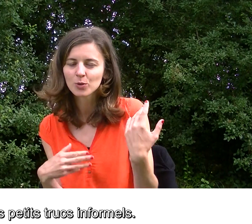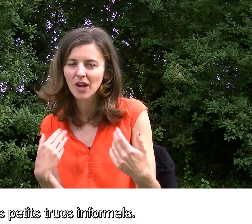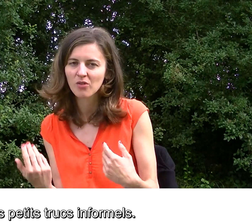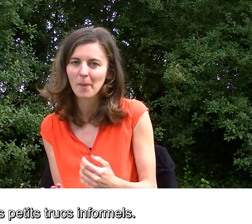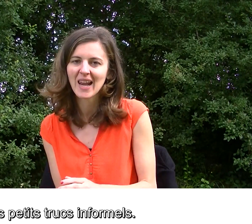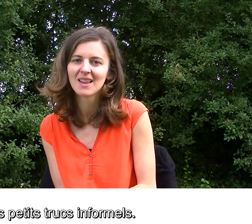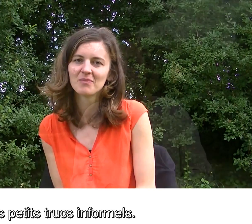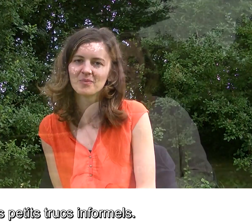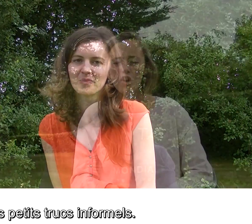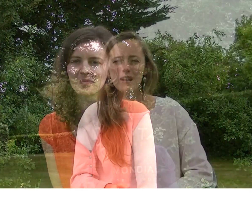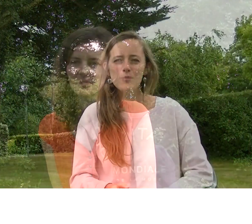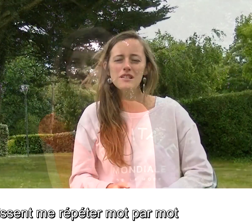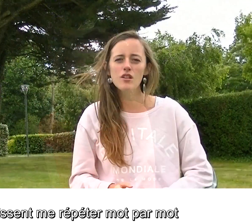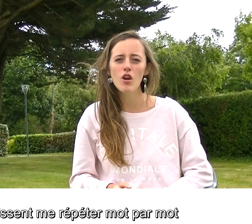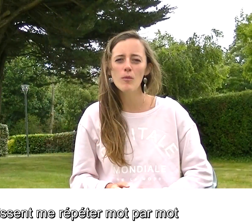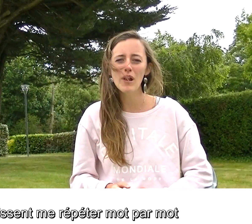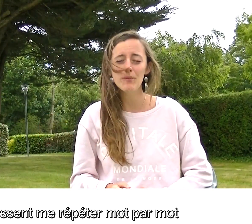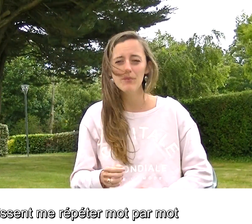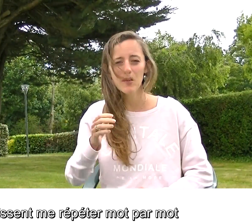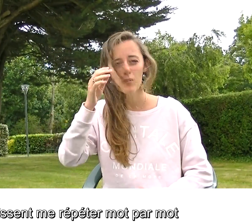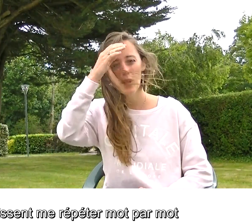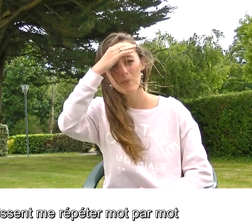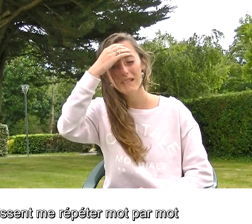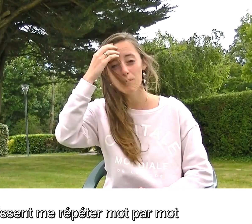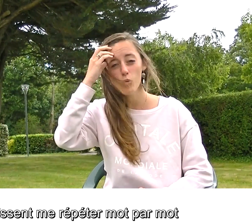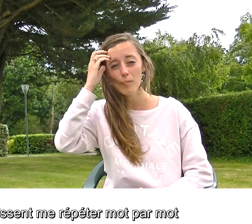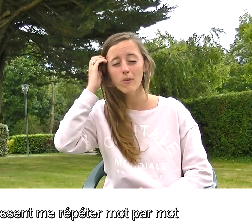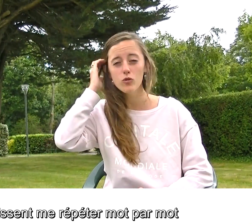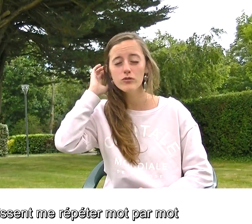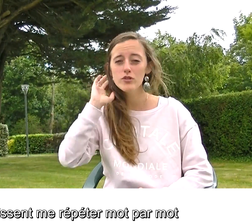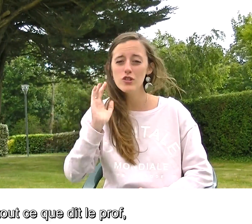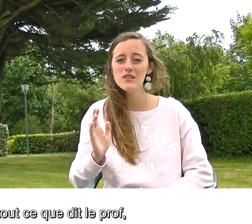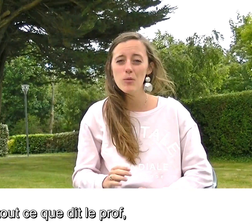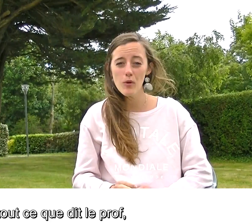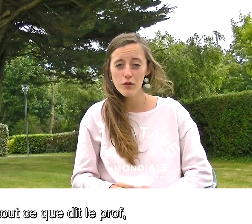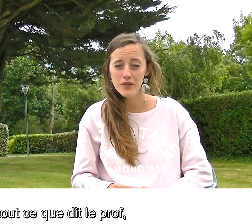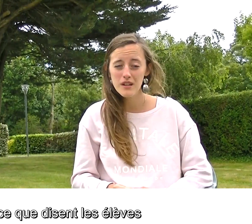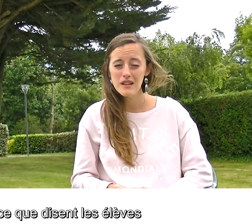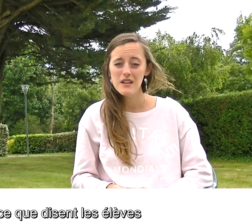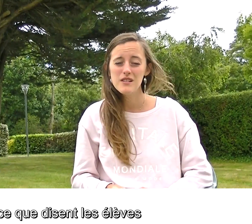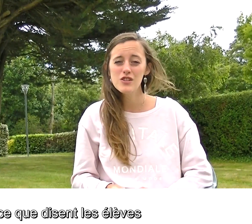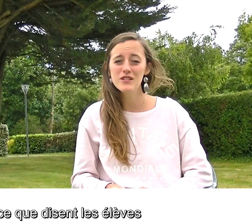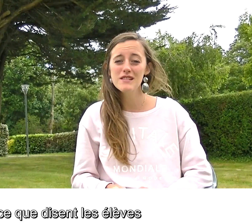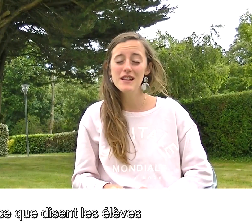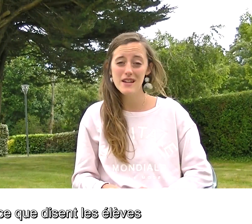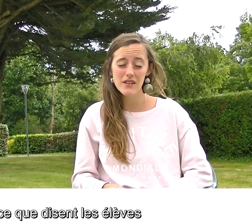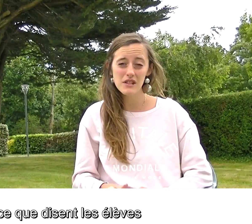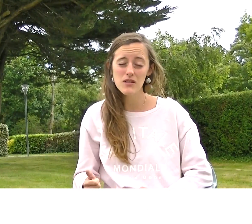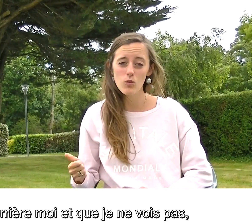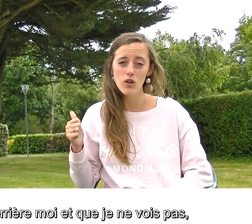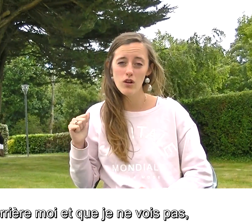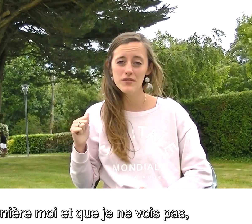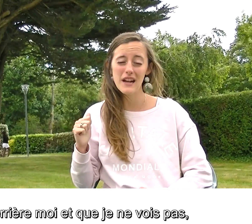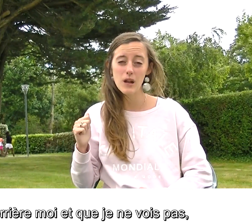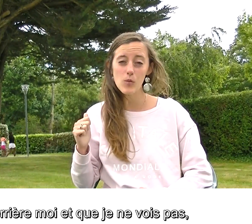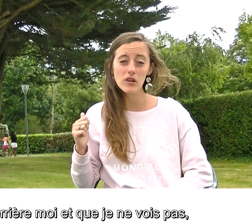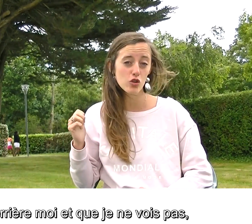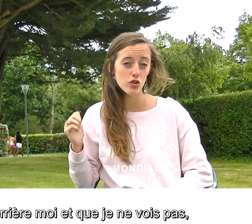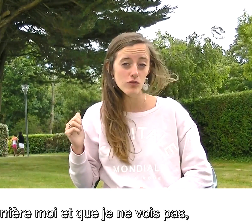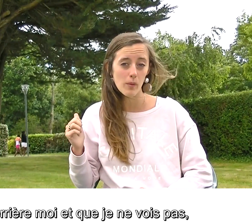trucs informels. En plus, ils me répéteront par mot tout ce que disent le codeur, ce que disent les élèves qui sont derrière moi et qu'ils ne